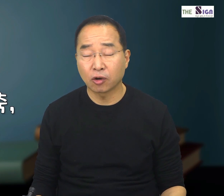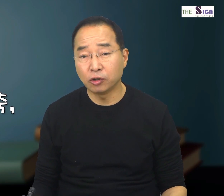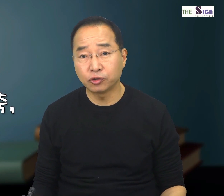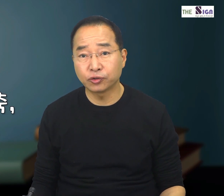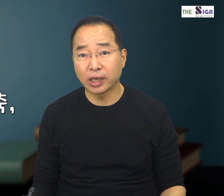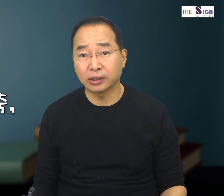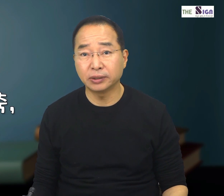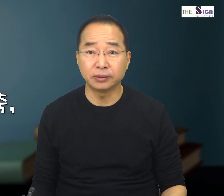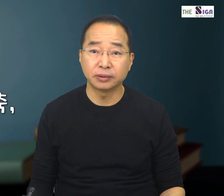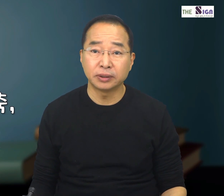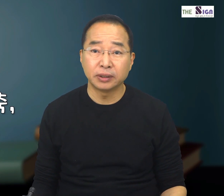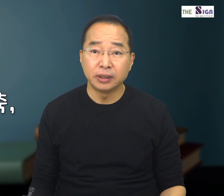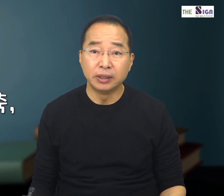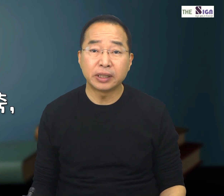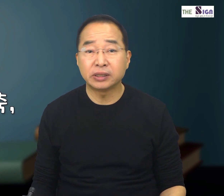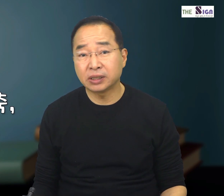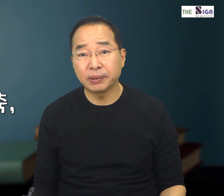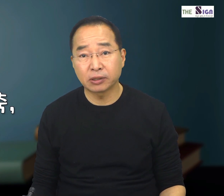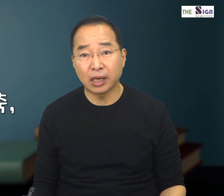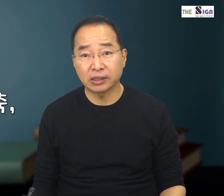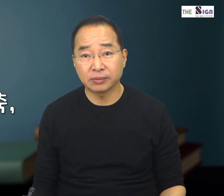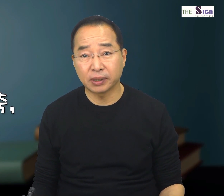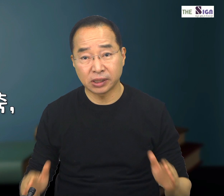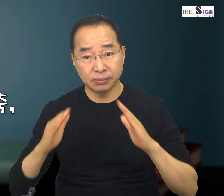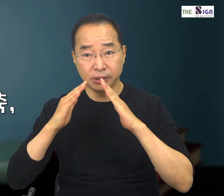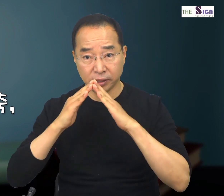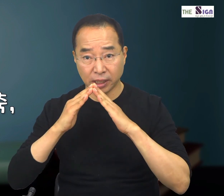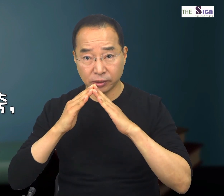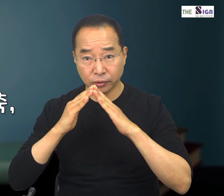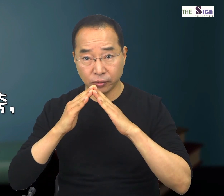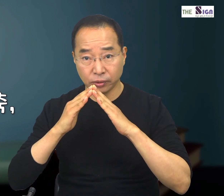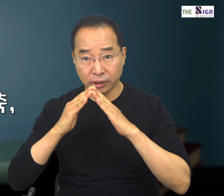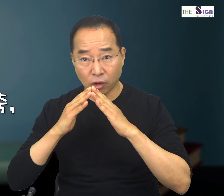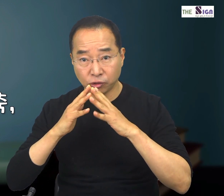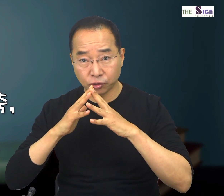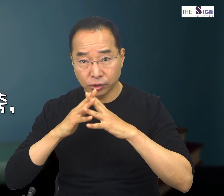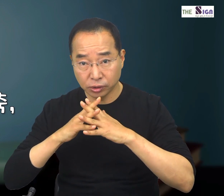건축 수화는 일단 집에서 나왔습니다. 집은 이렇게 하죠. 근데 건축은